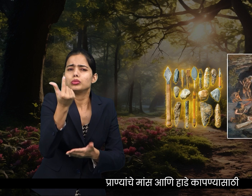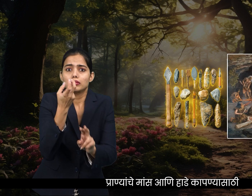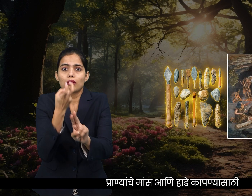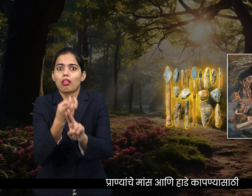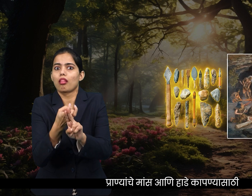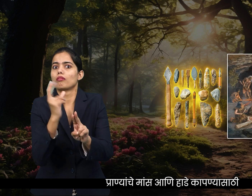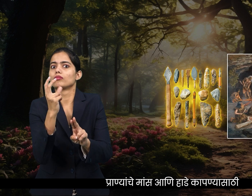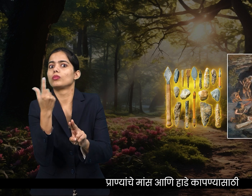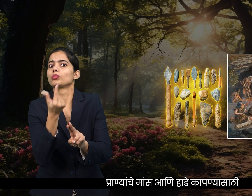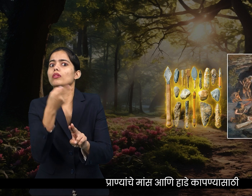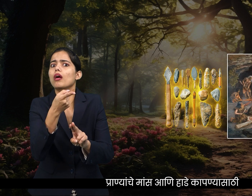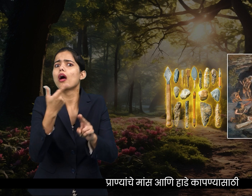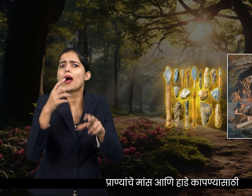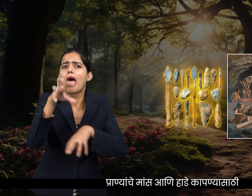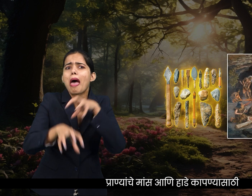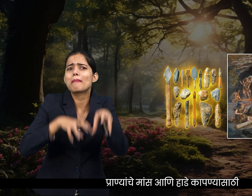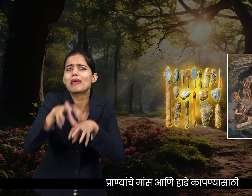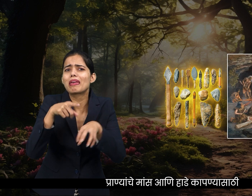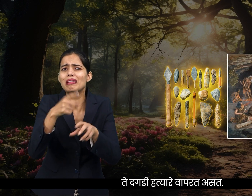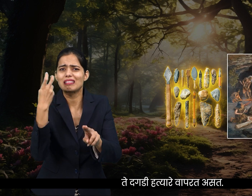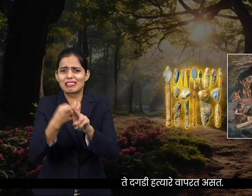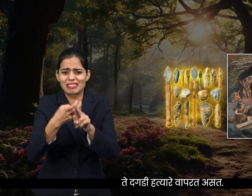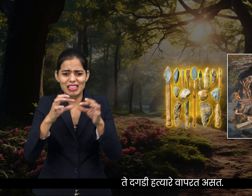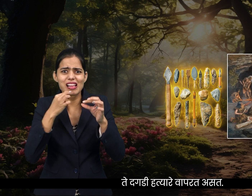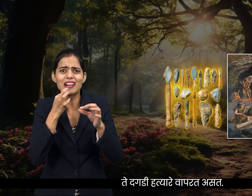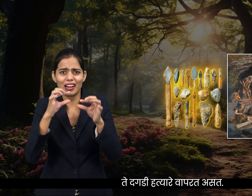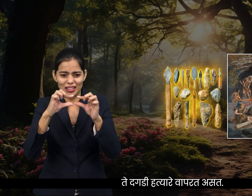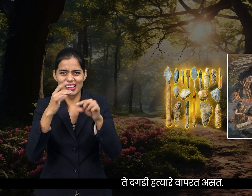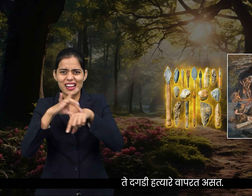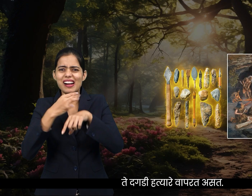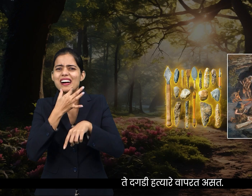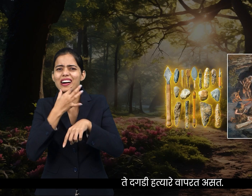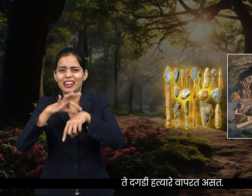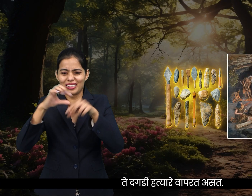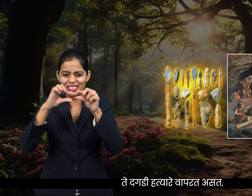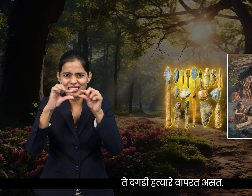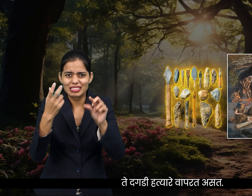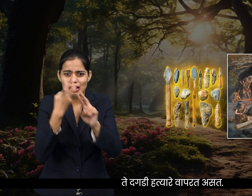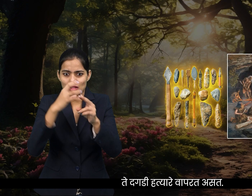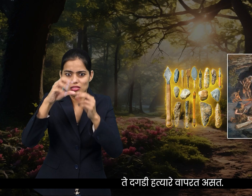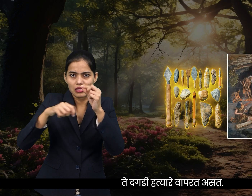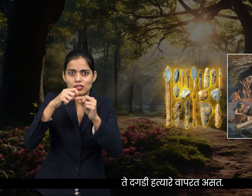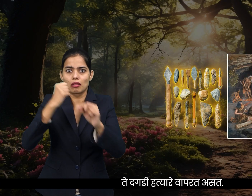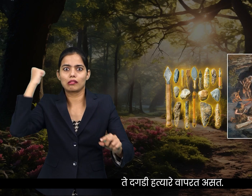प्राण्यांचे मांस आणि हाडे कापण्यासाठी ते दगडी हत्यारे वापरत असत.